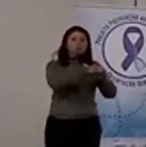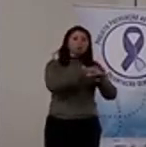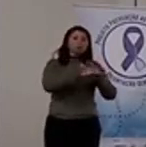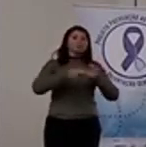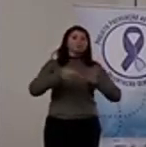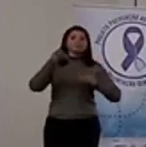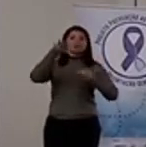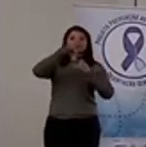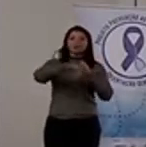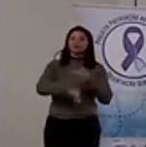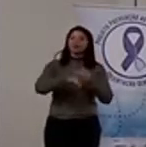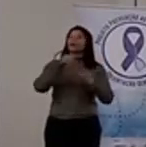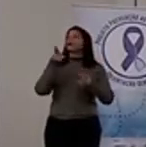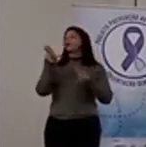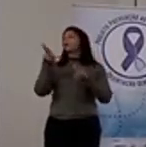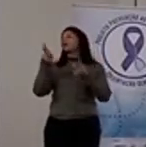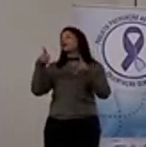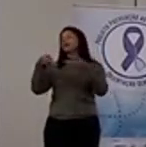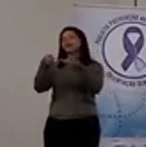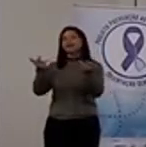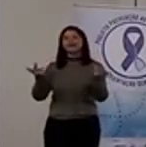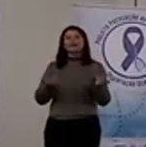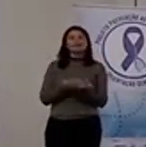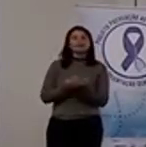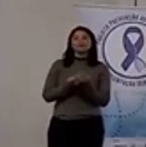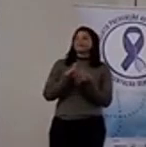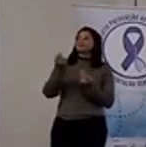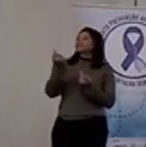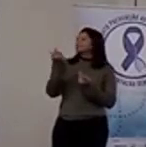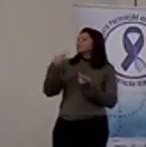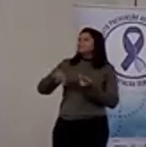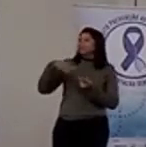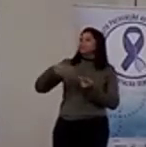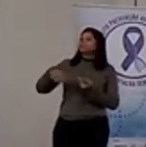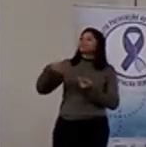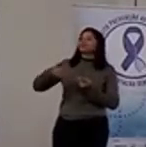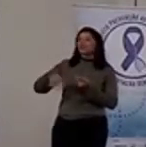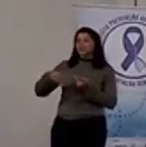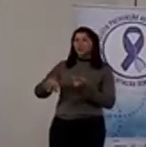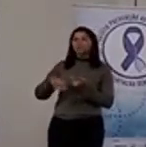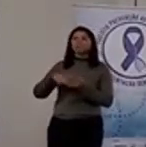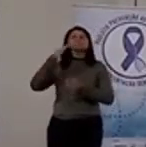igual congelar a pizza, né? Não é caro, mas eu entendo